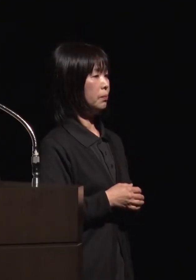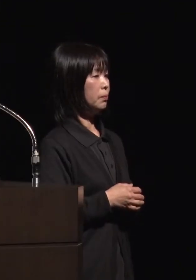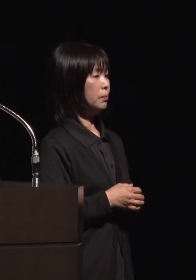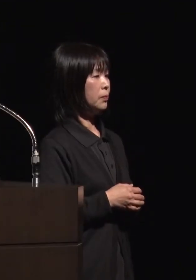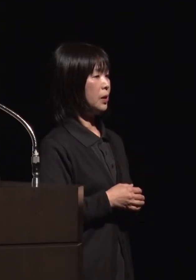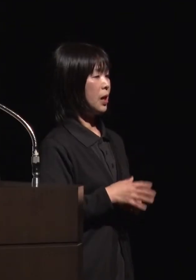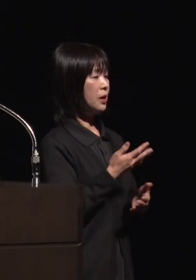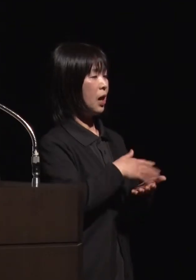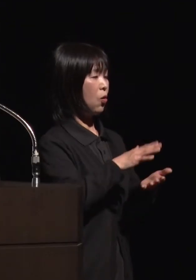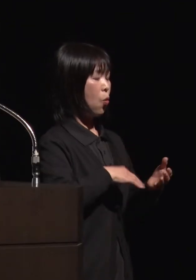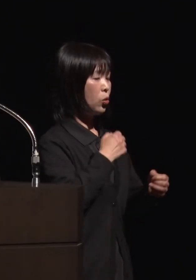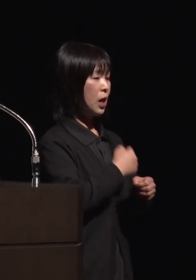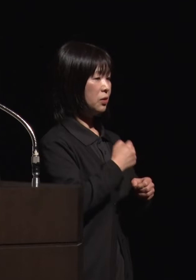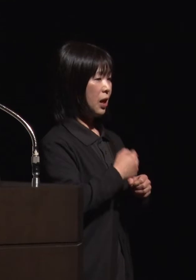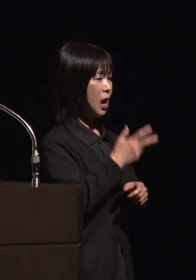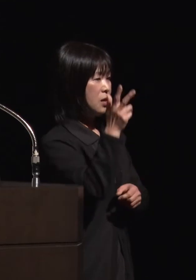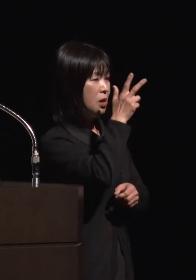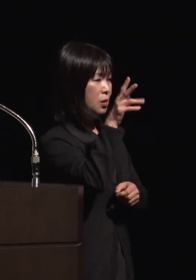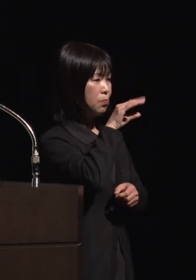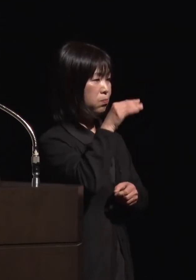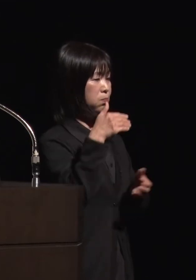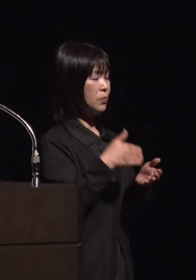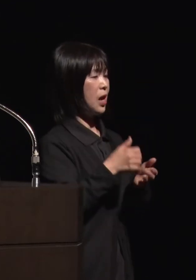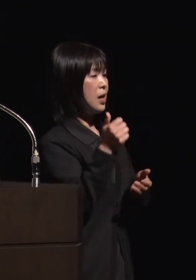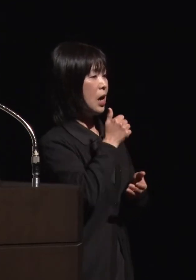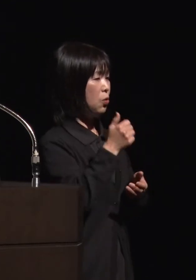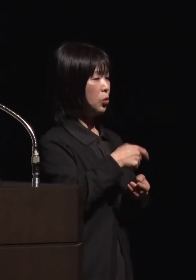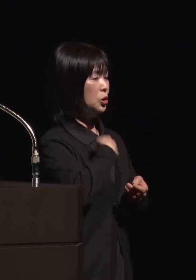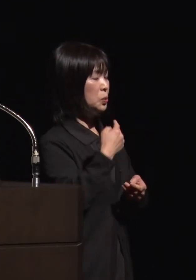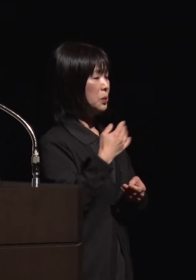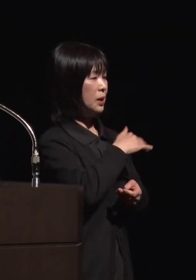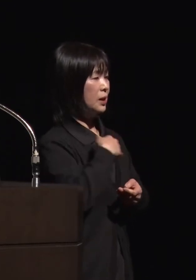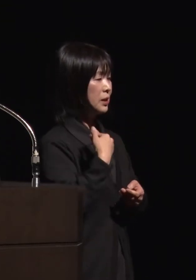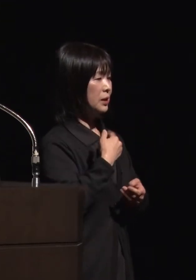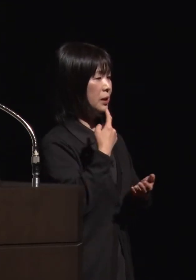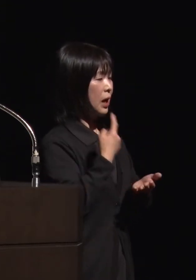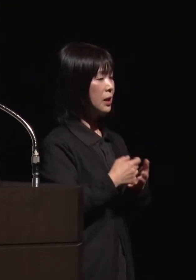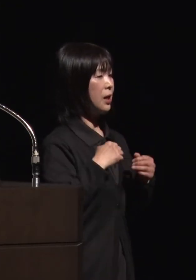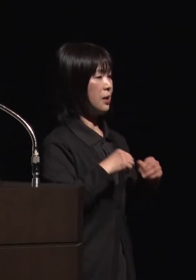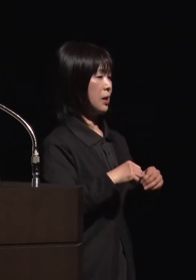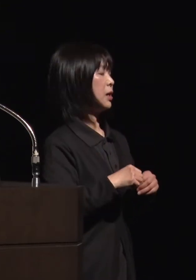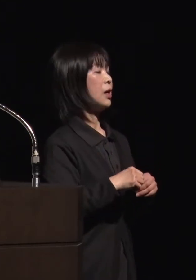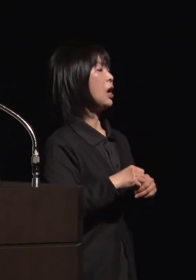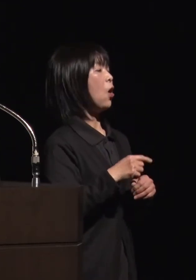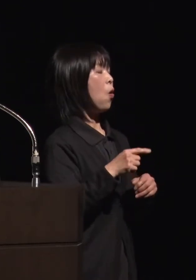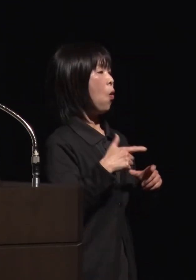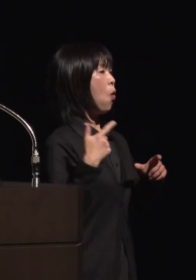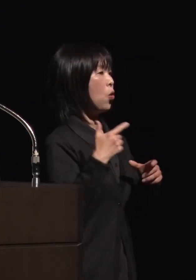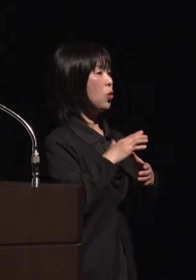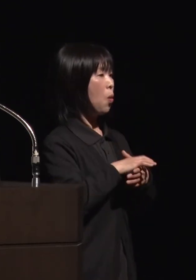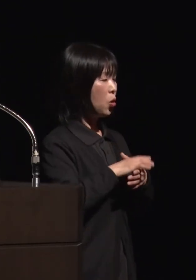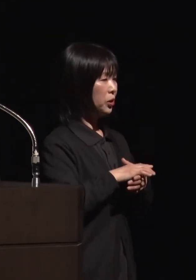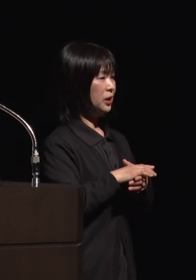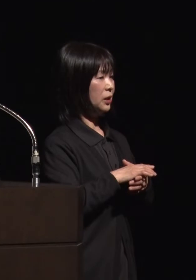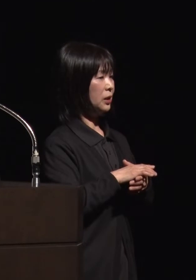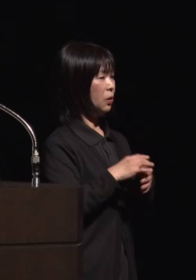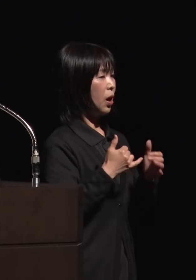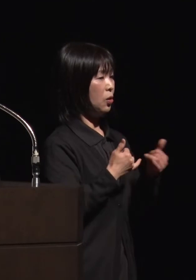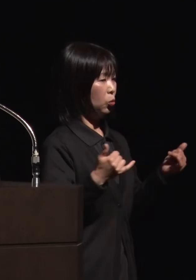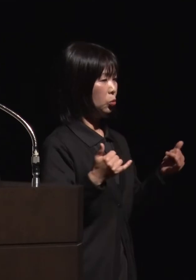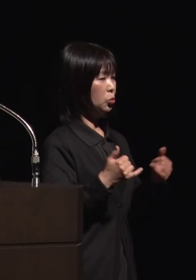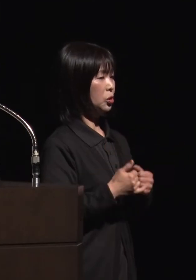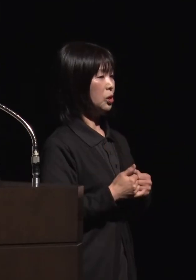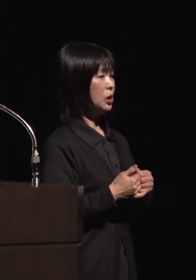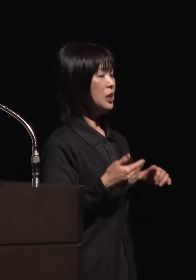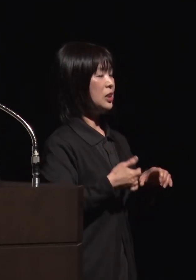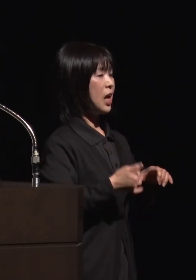原稿作成から撮影までガイドたち自身で行い、大友総林や大友氏に関係する史